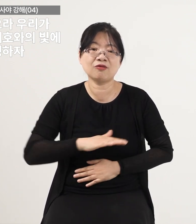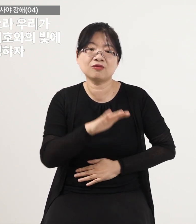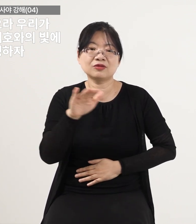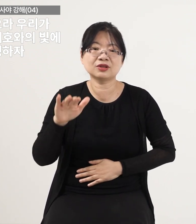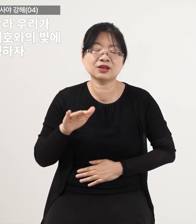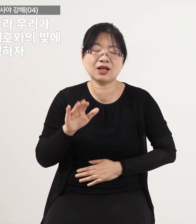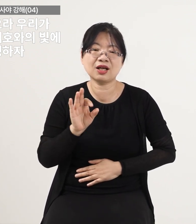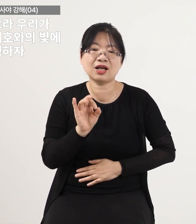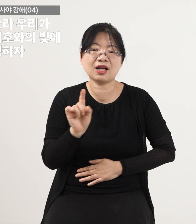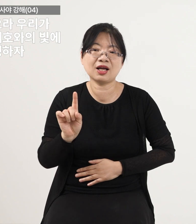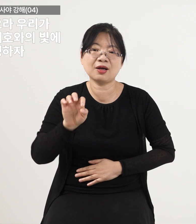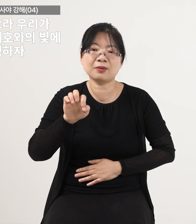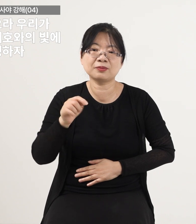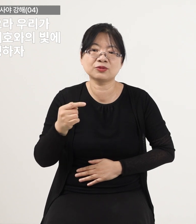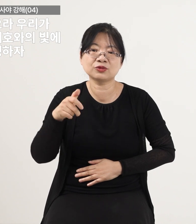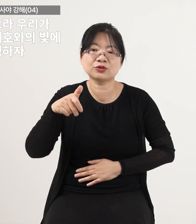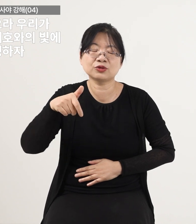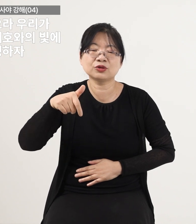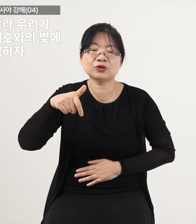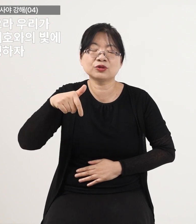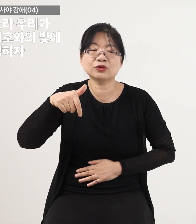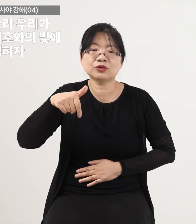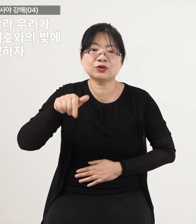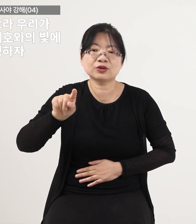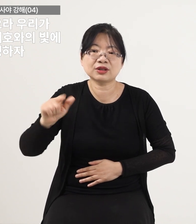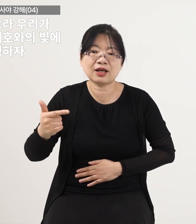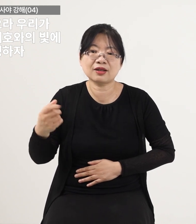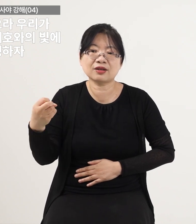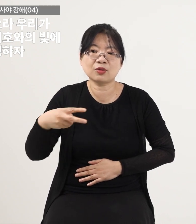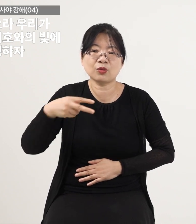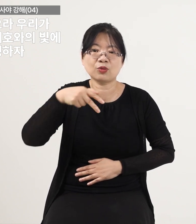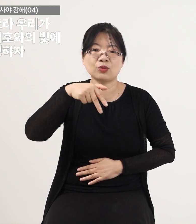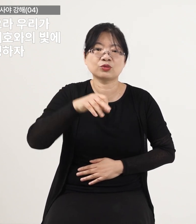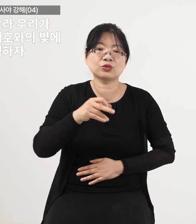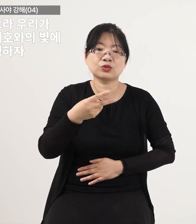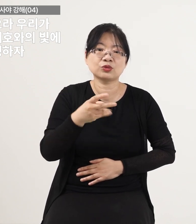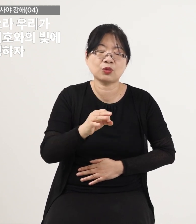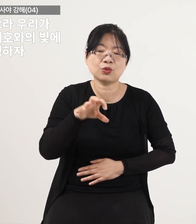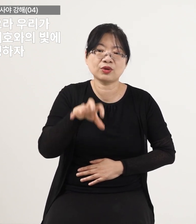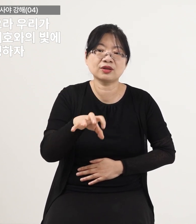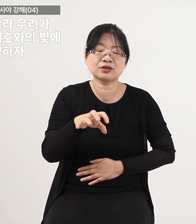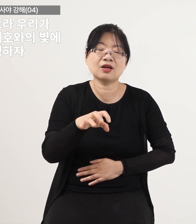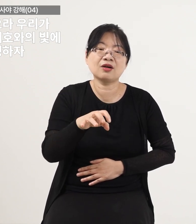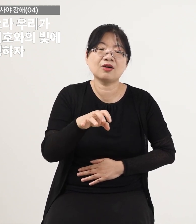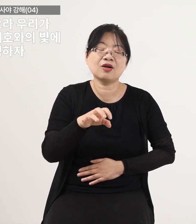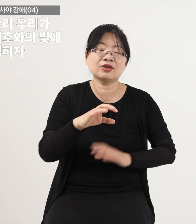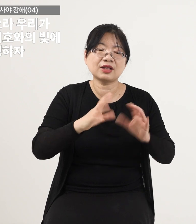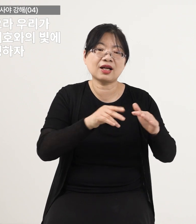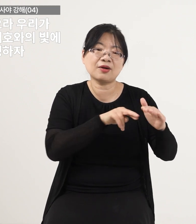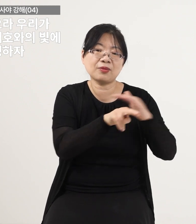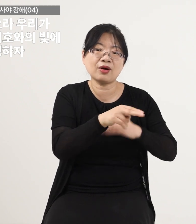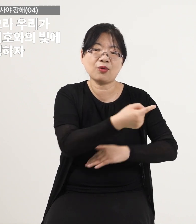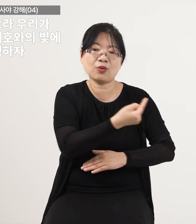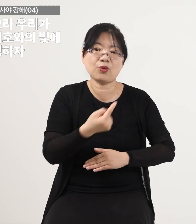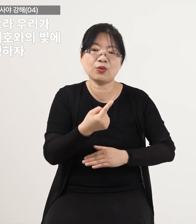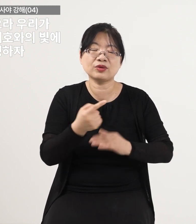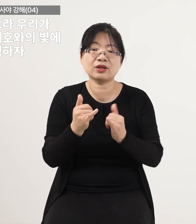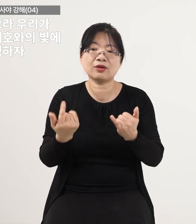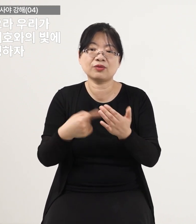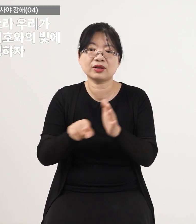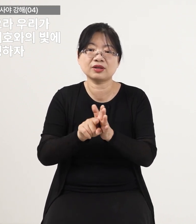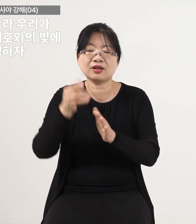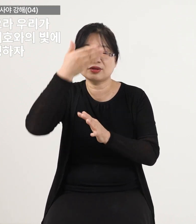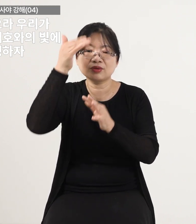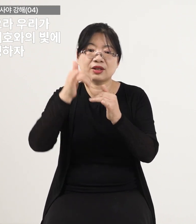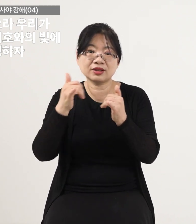우리가 아프가니스탄 또는 중동 지역에서 흘러온 난민들을 위해서 또 청년들이